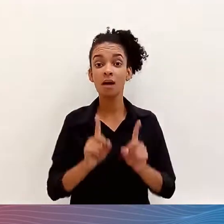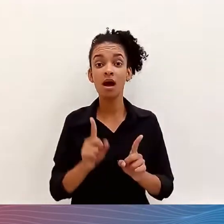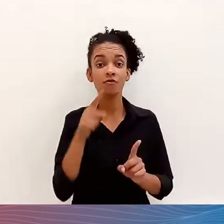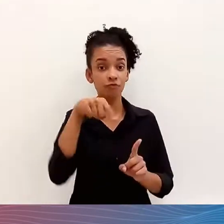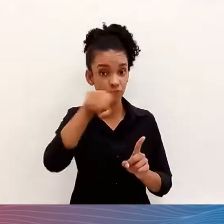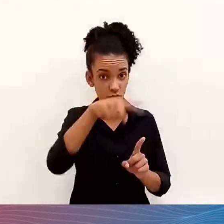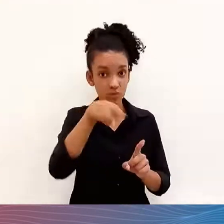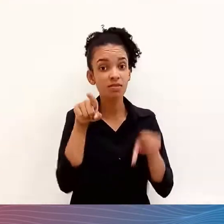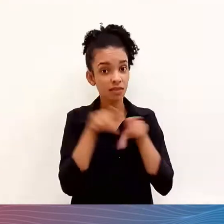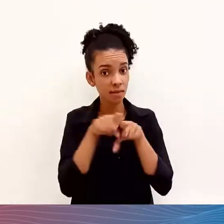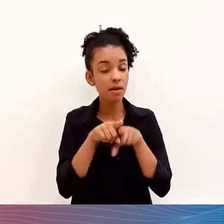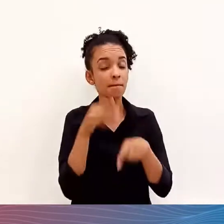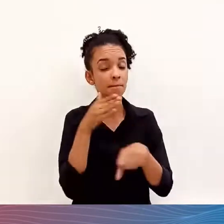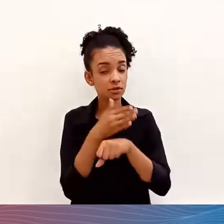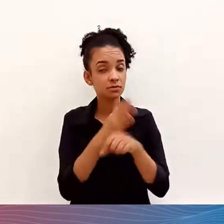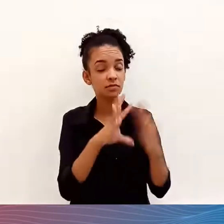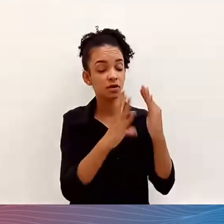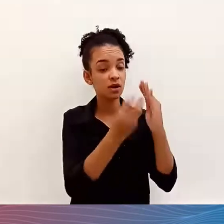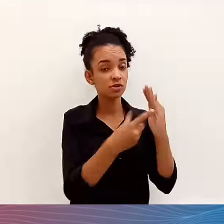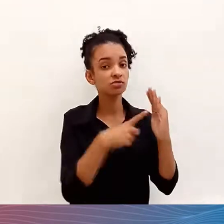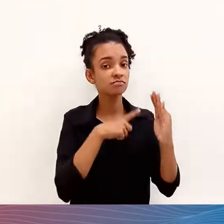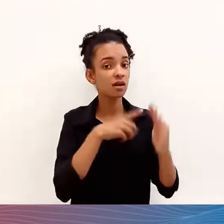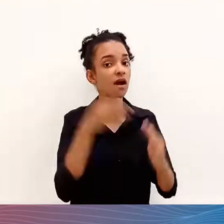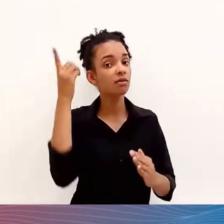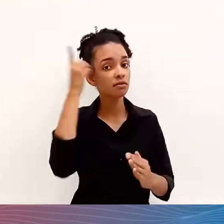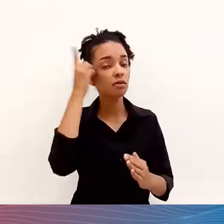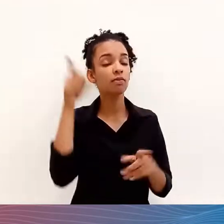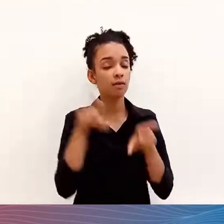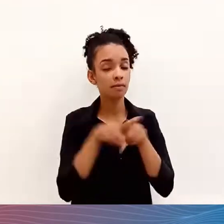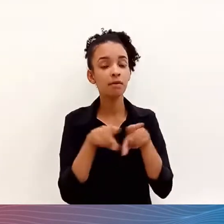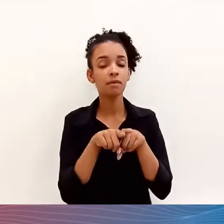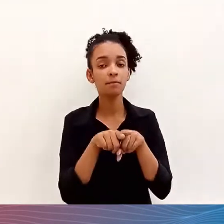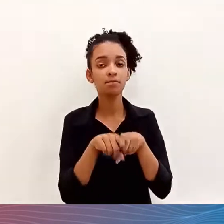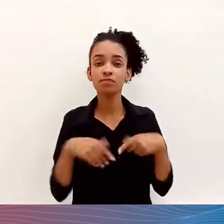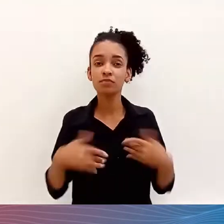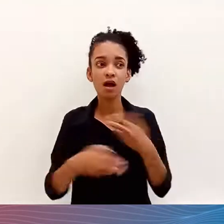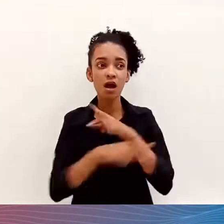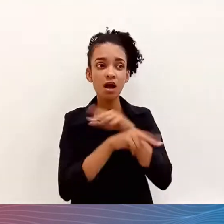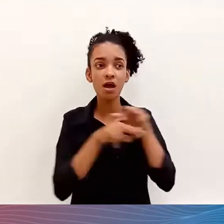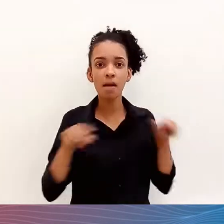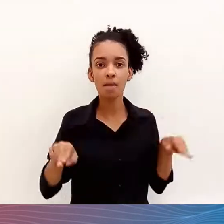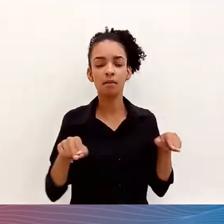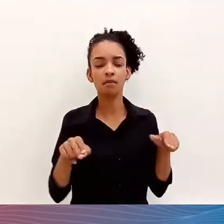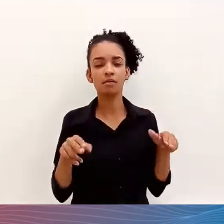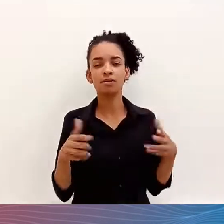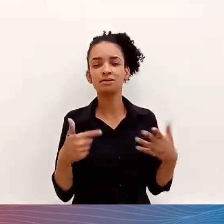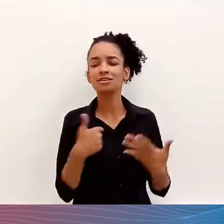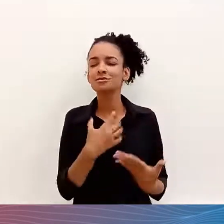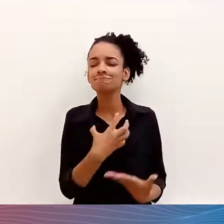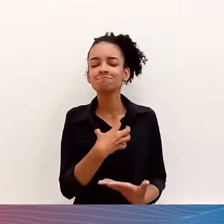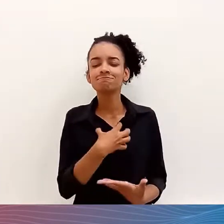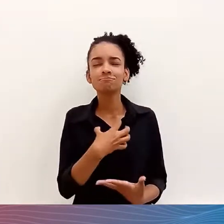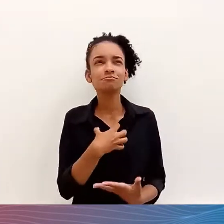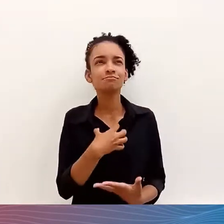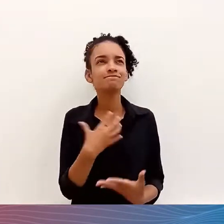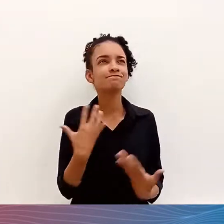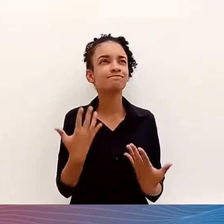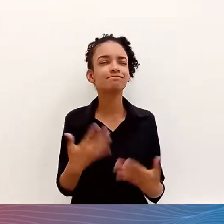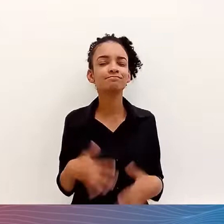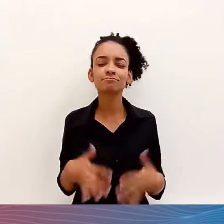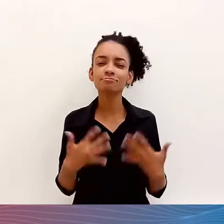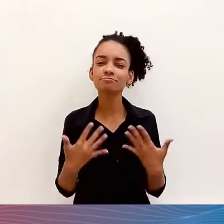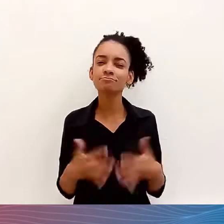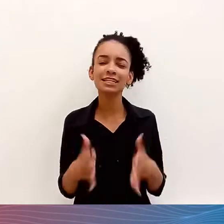igreja. Tá? Então, irmãos, eu fico muito contente com